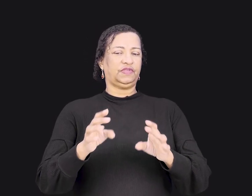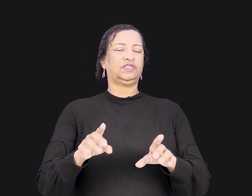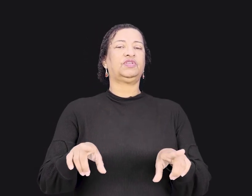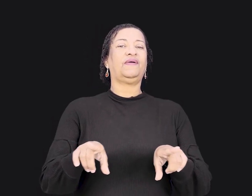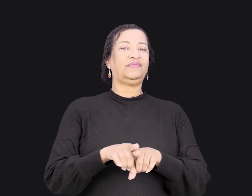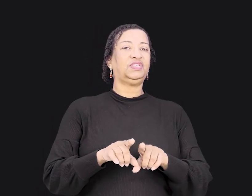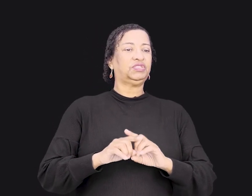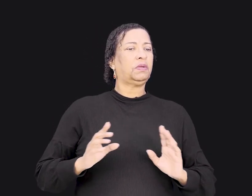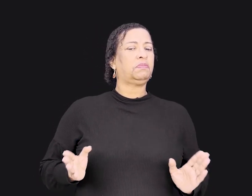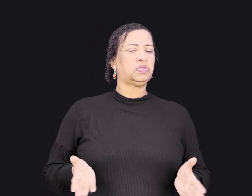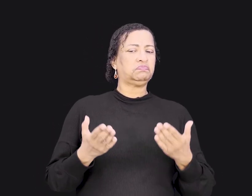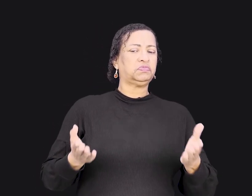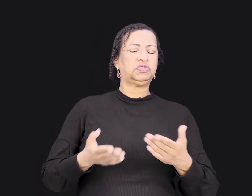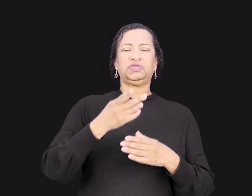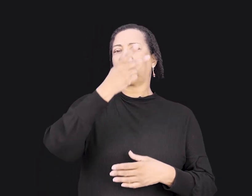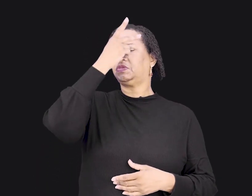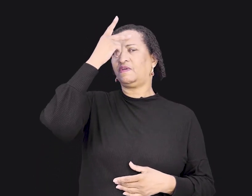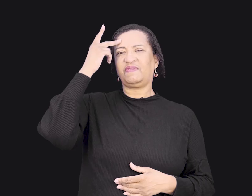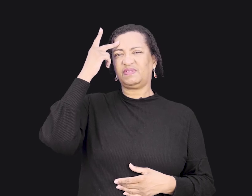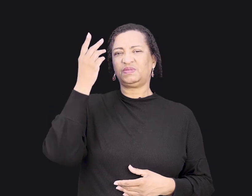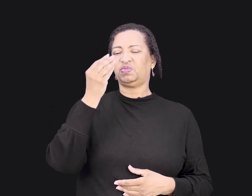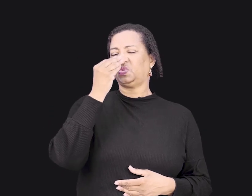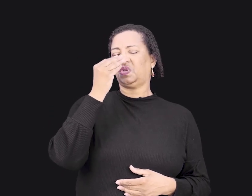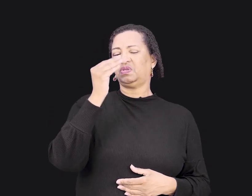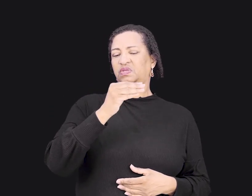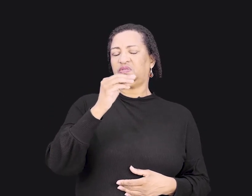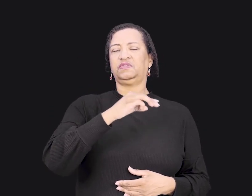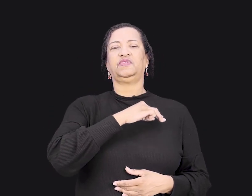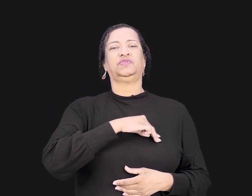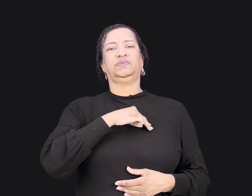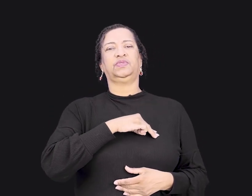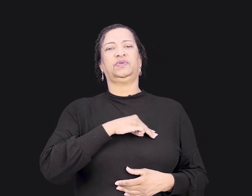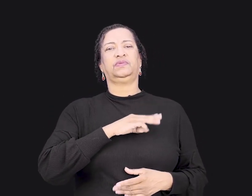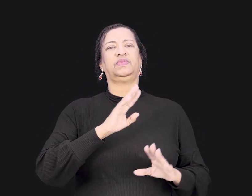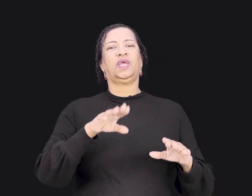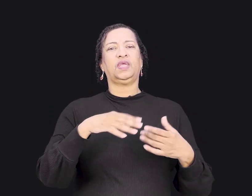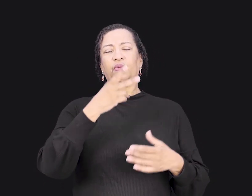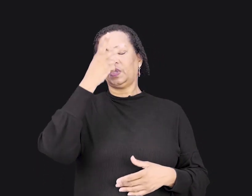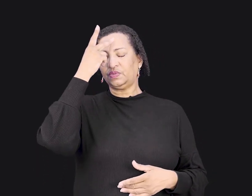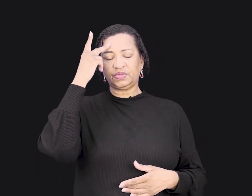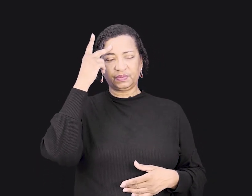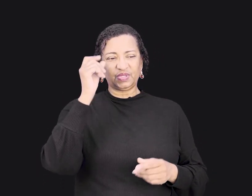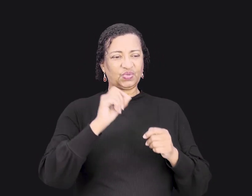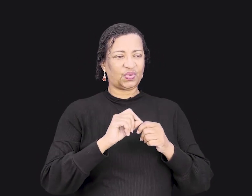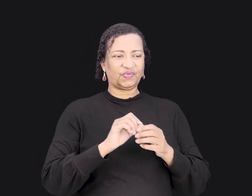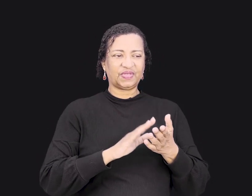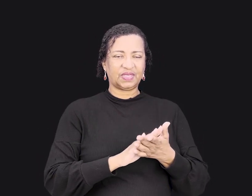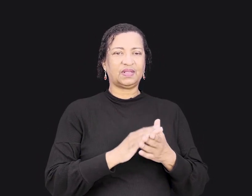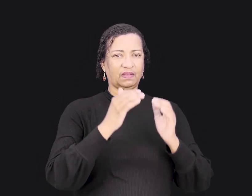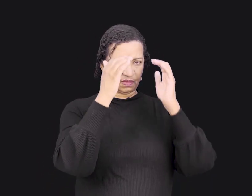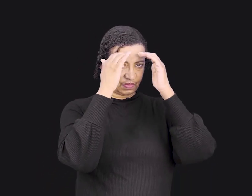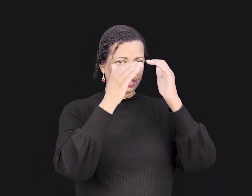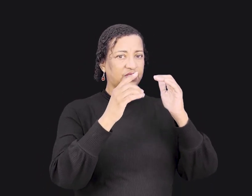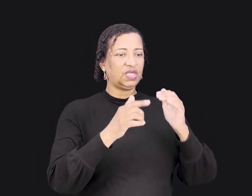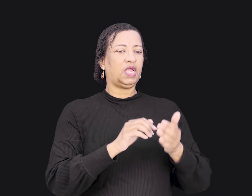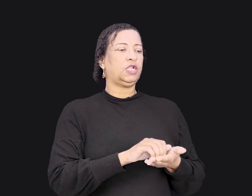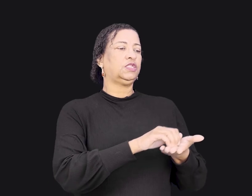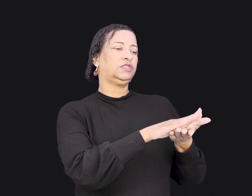a fazerem o mesmo, a não receberem bem, e quando não faziam ele tentava tirá-los da igreja. É interessante descobrir que o velho